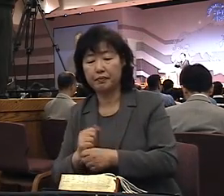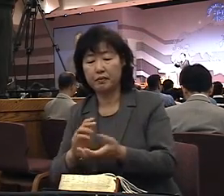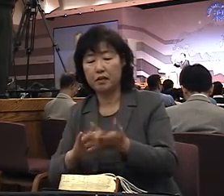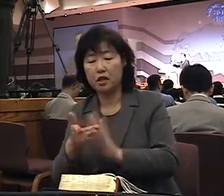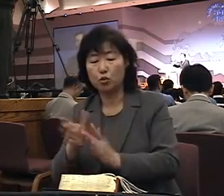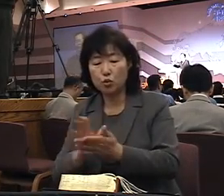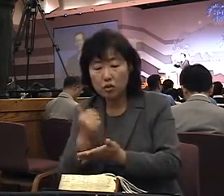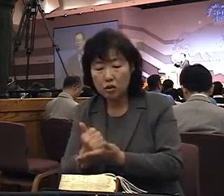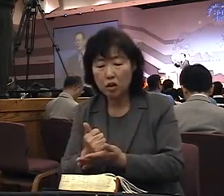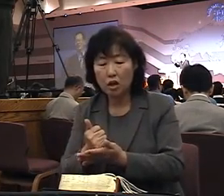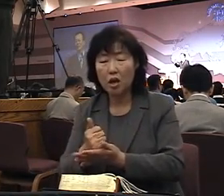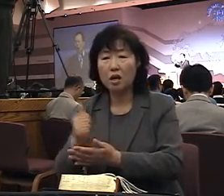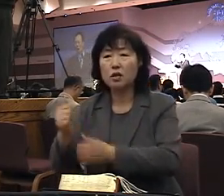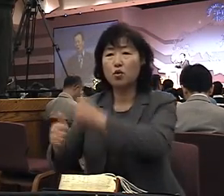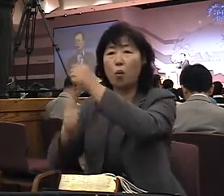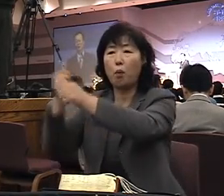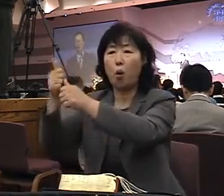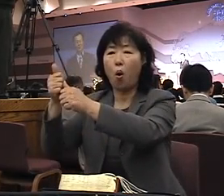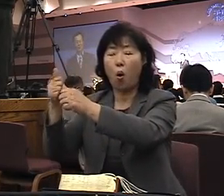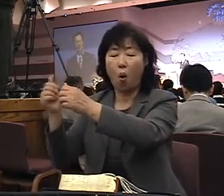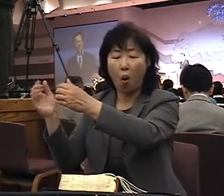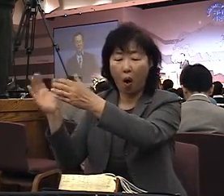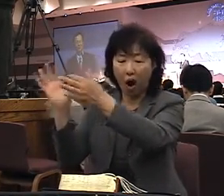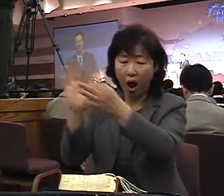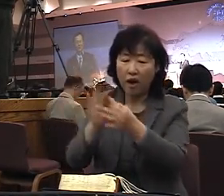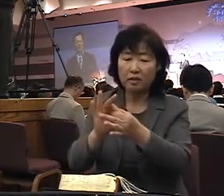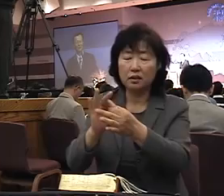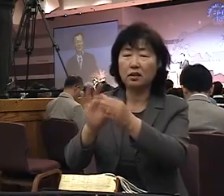예수 그리스도의 족보까지 연결되면서